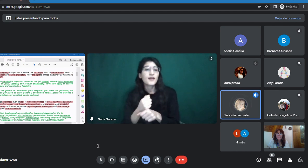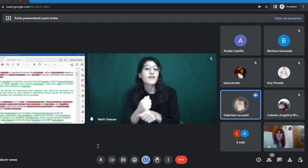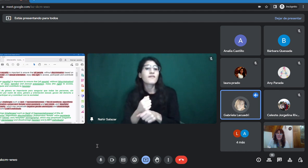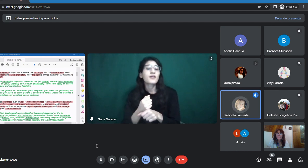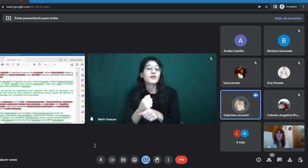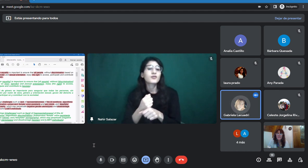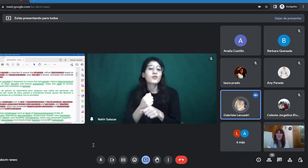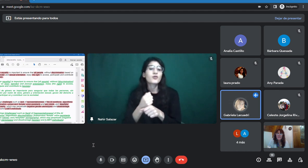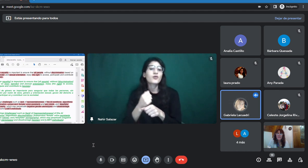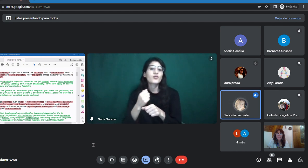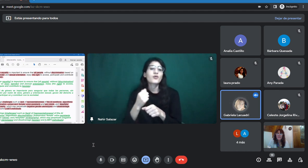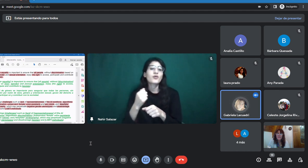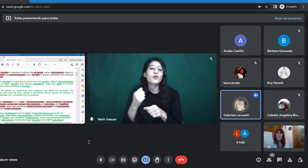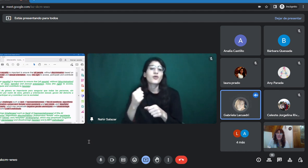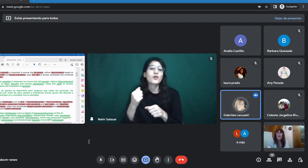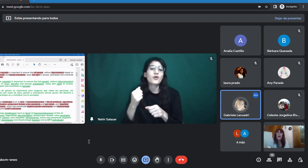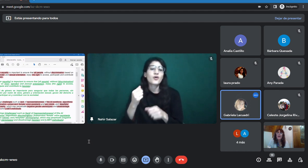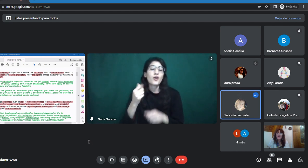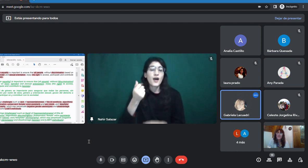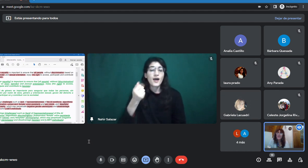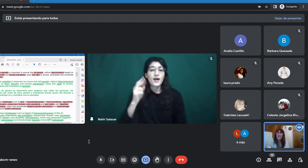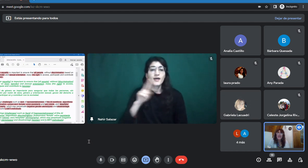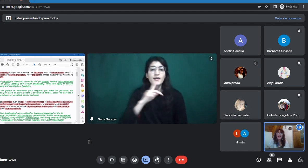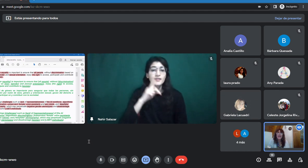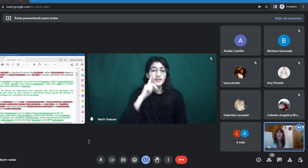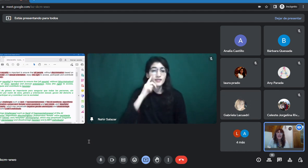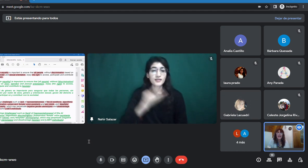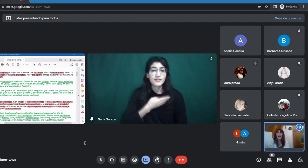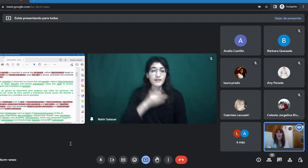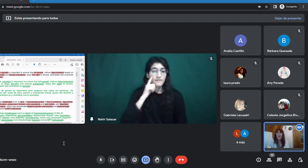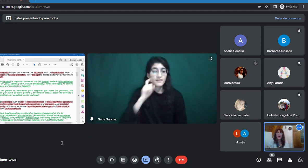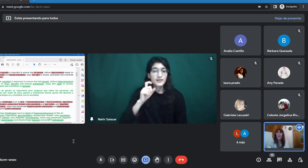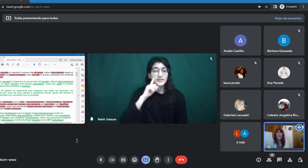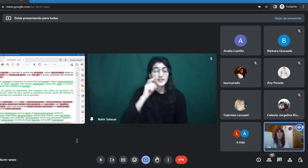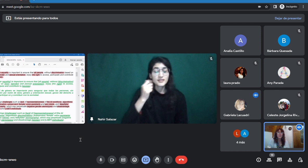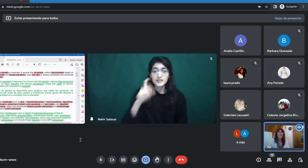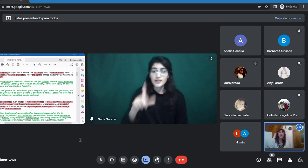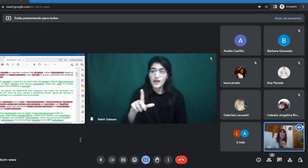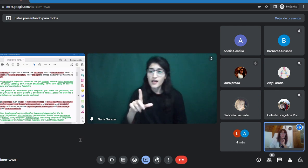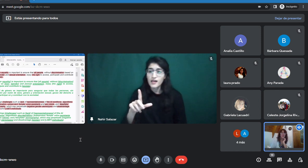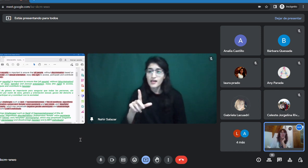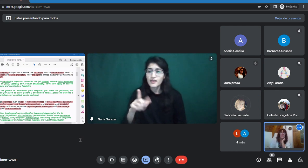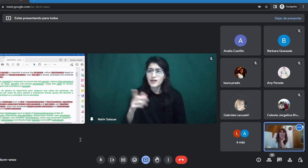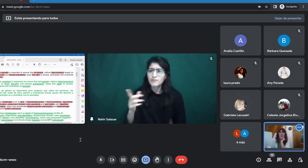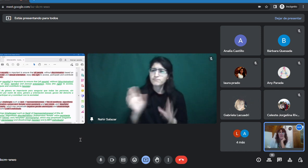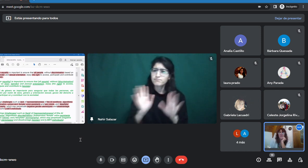un algoritmo discriminativo. A ver, fíjate ahí, Gabriela, ¿cuál es el núcleo?